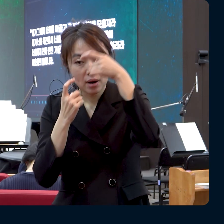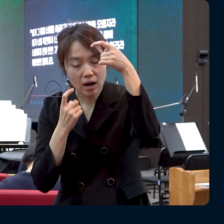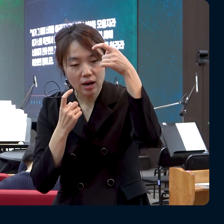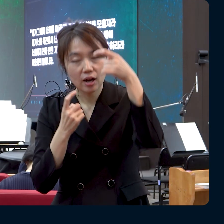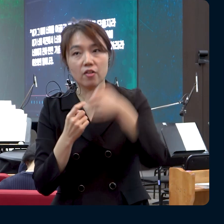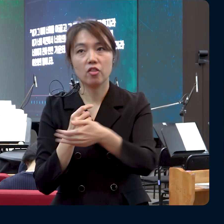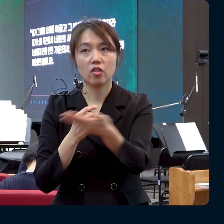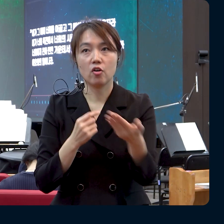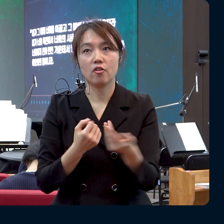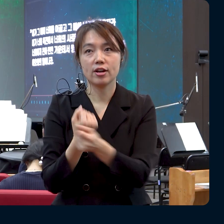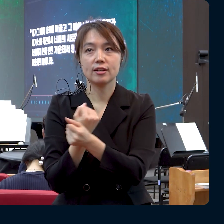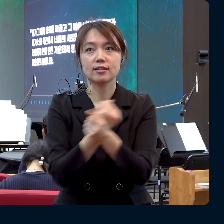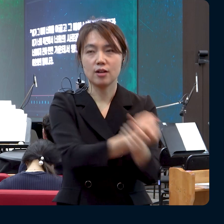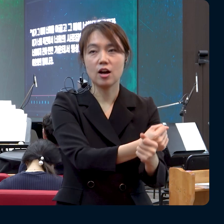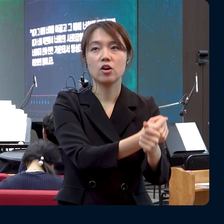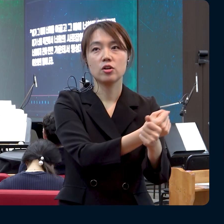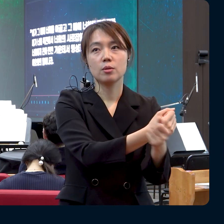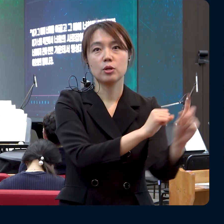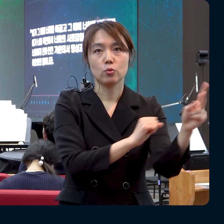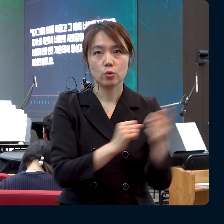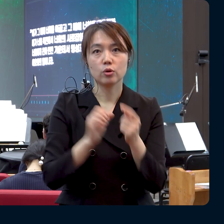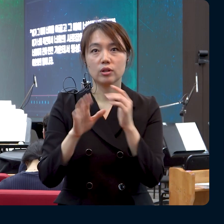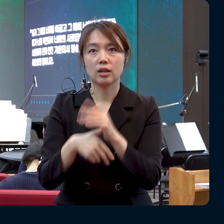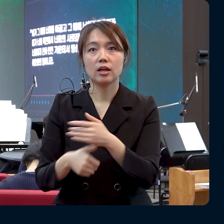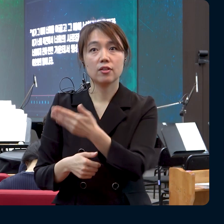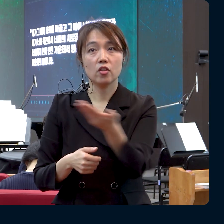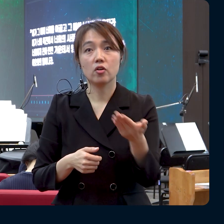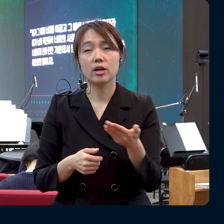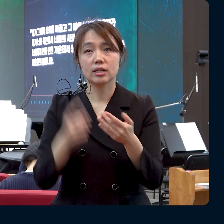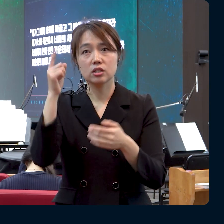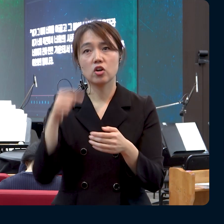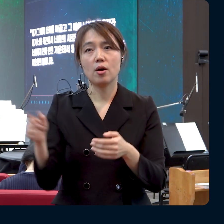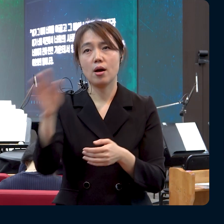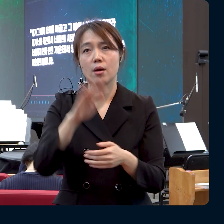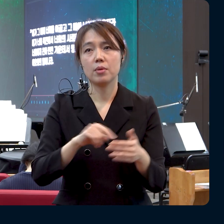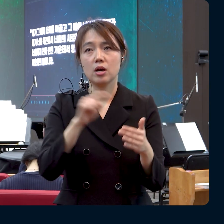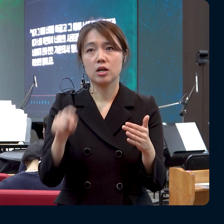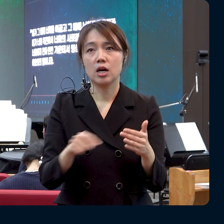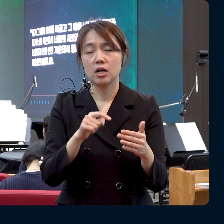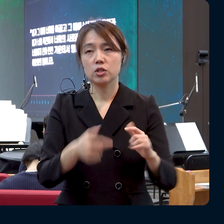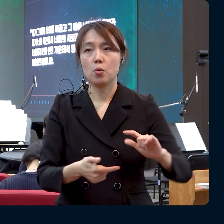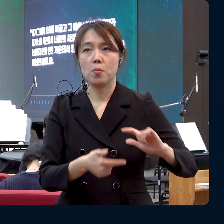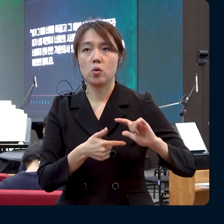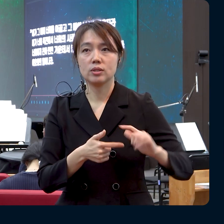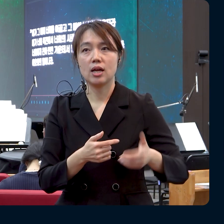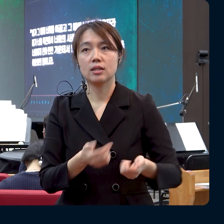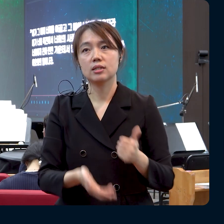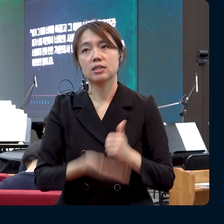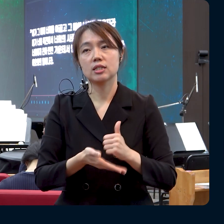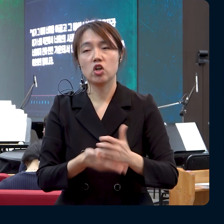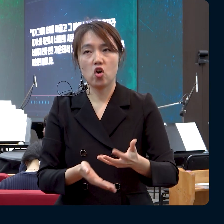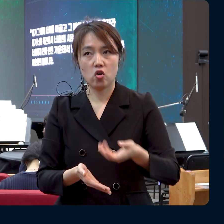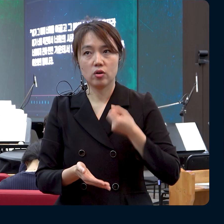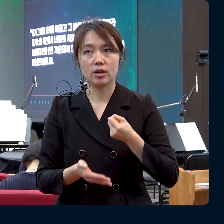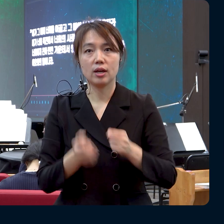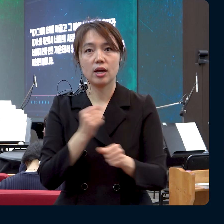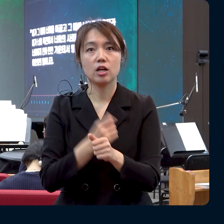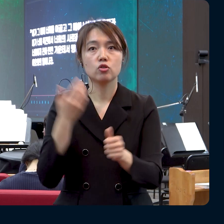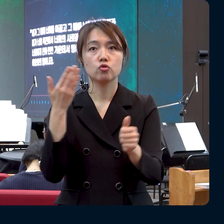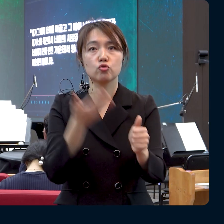목전에서 너희의 사로잡힘을 돌이킬 때에 너희에게 천하 만민 가운데서 명성과 칭찬을 얻게